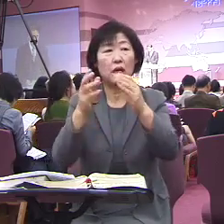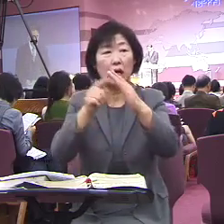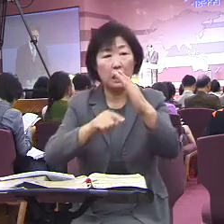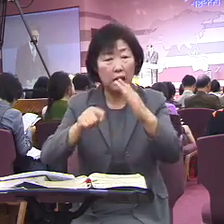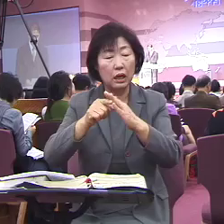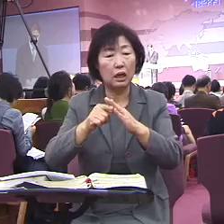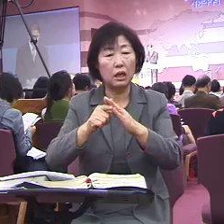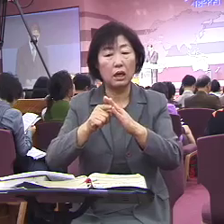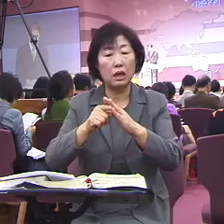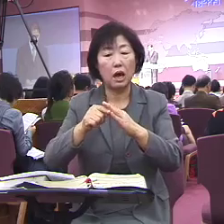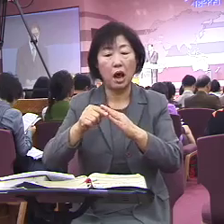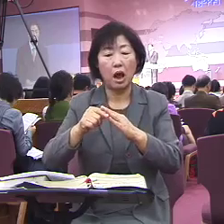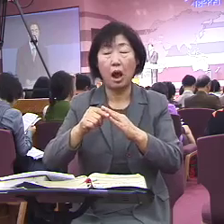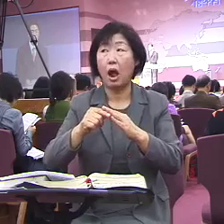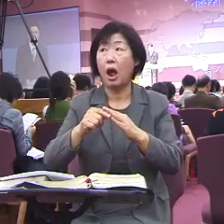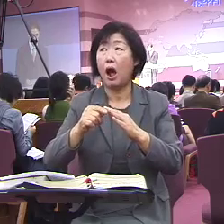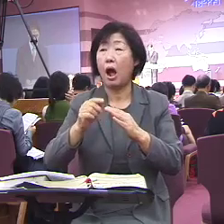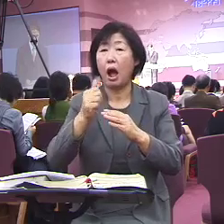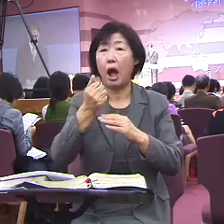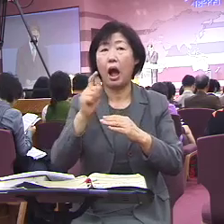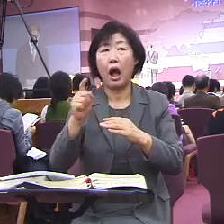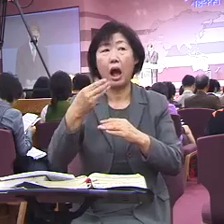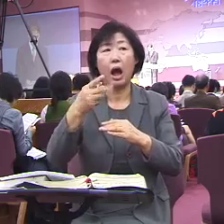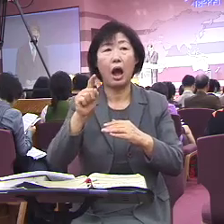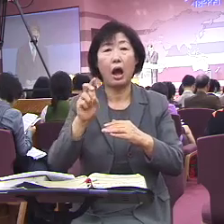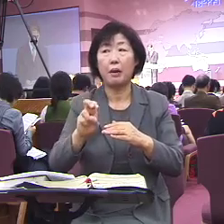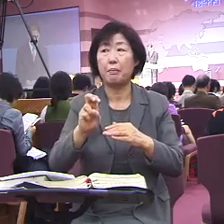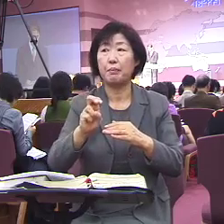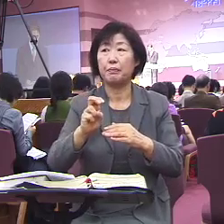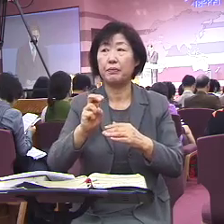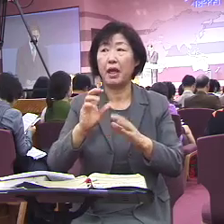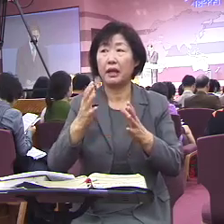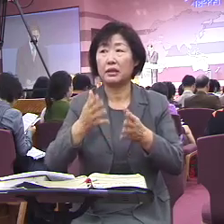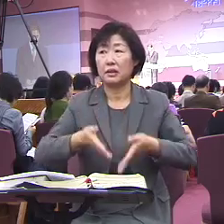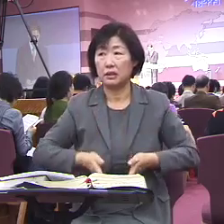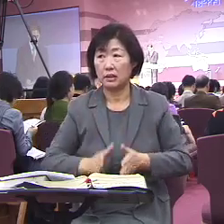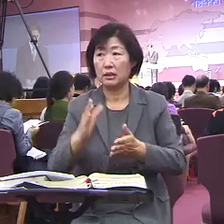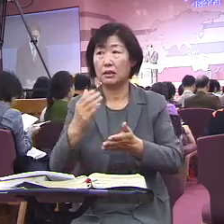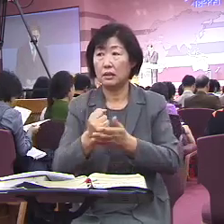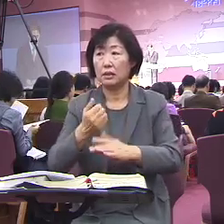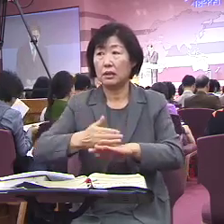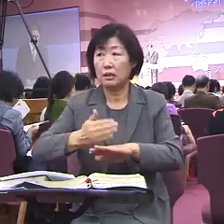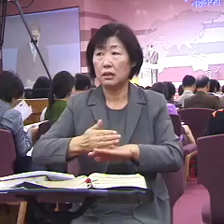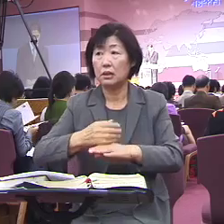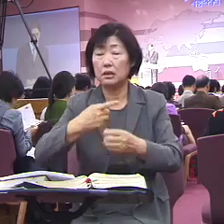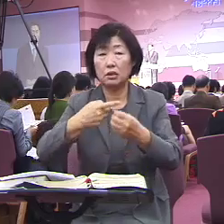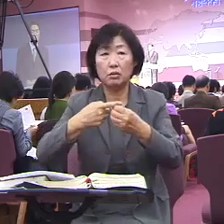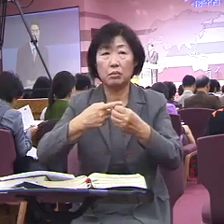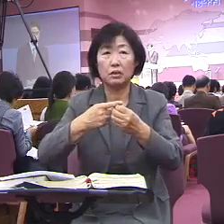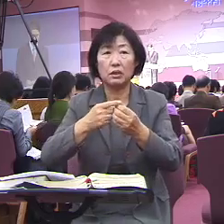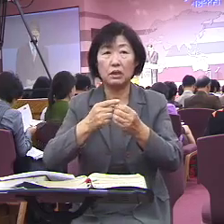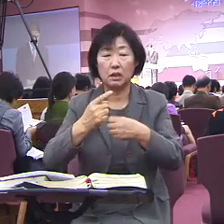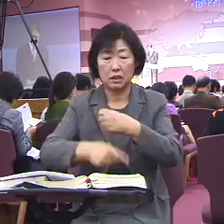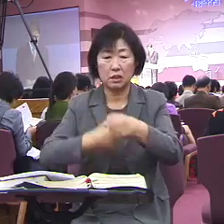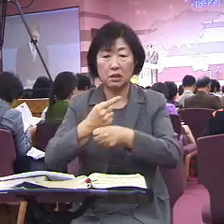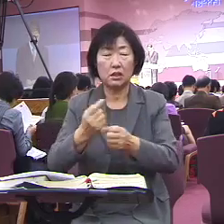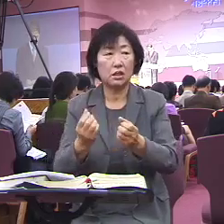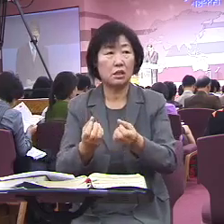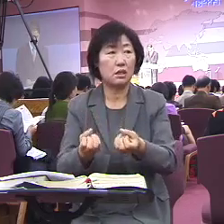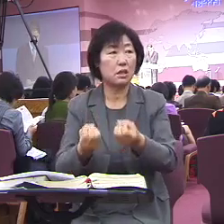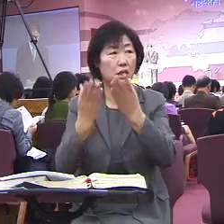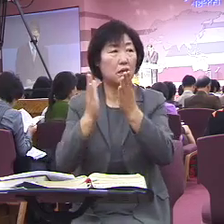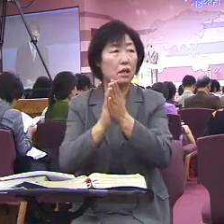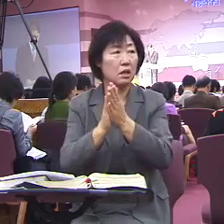소개해드립니다. 하나님을 얻으신 가정과 경찬이를 얻으신 가정 축하드립니다. 또한 첫 번째 생일을 맞이한 유진이와 예랑이